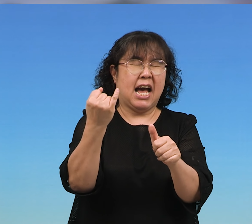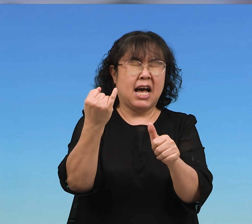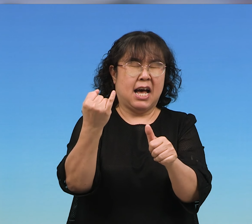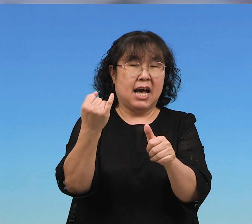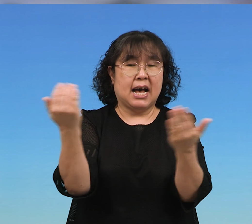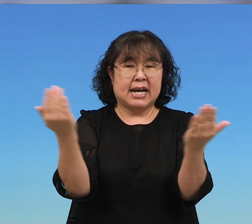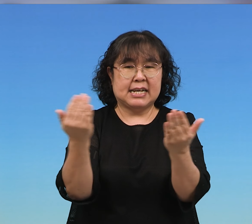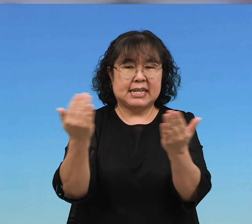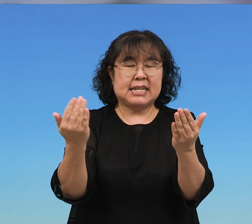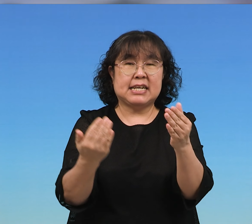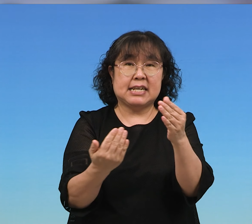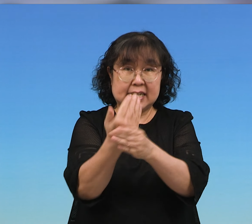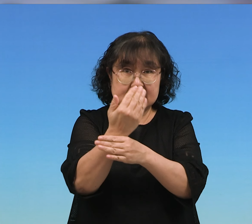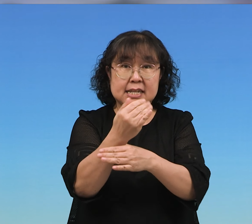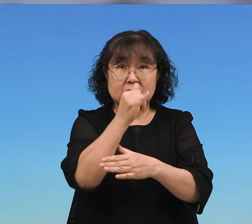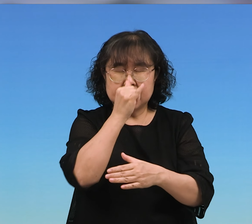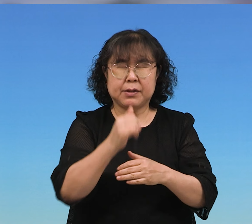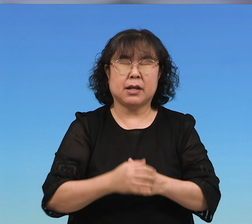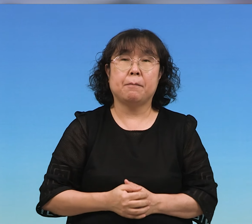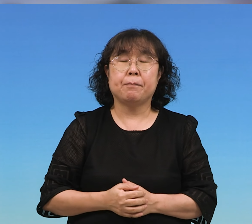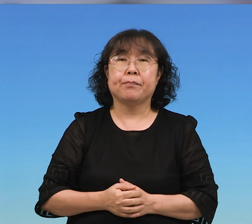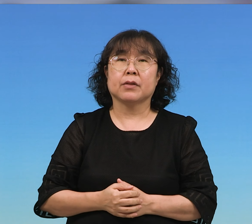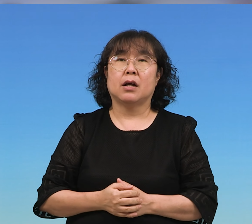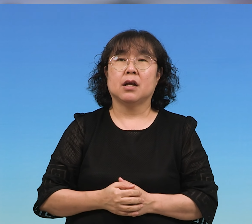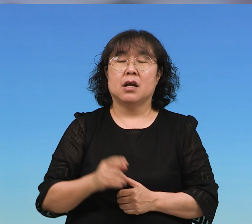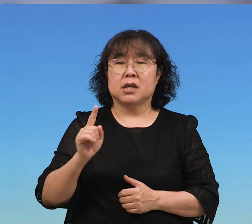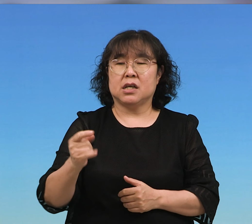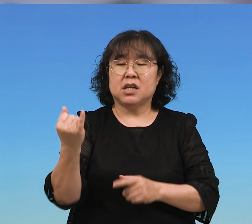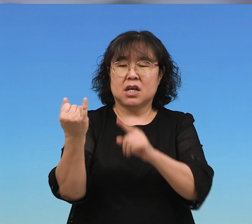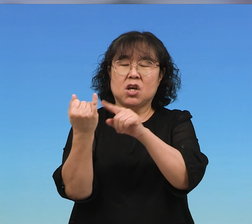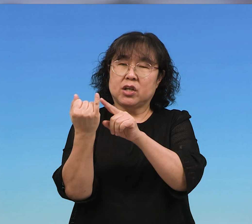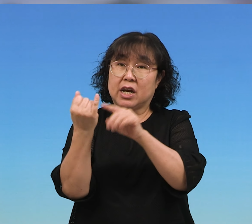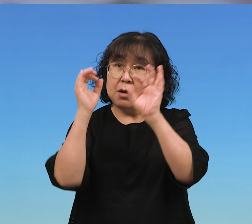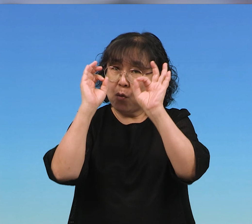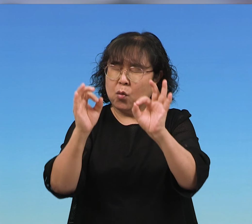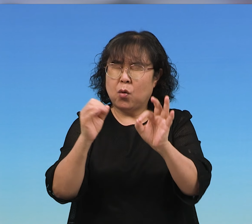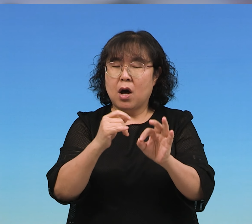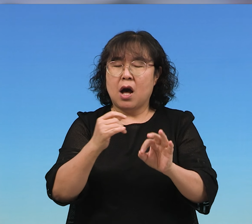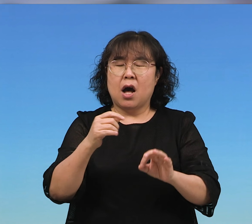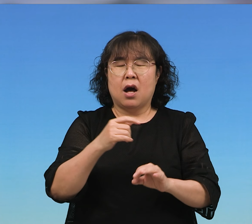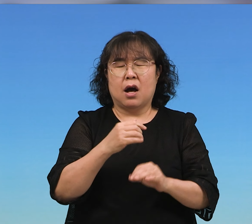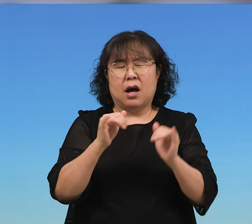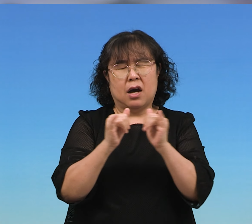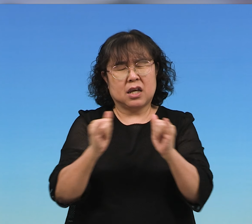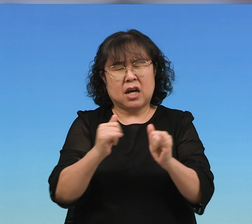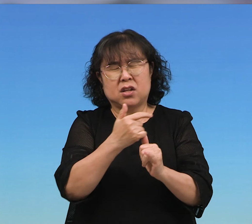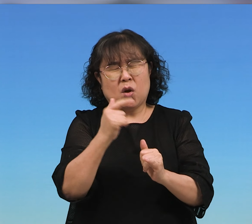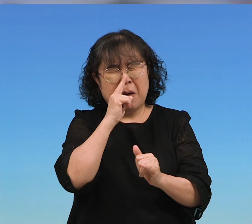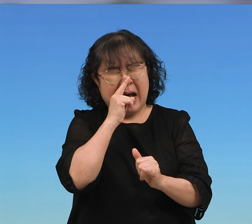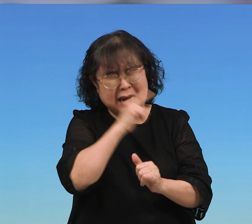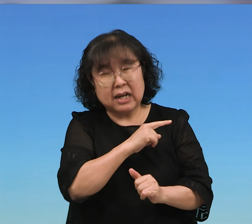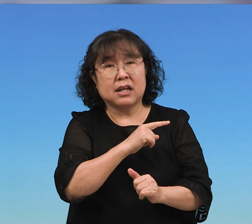어디까지 악해질 수가 있나 이 생각도 하면서 또 한편으로는 정말 어리석은 게 인간이다,